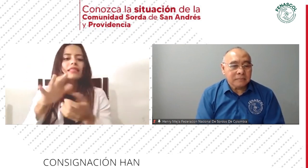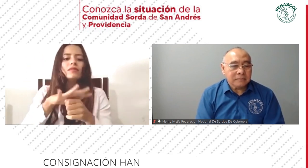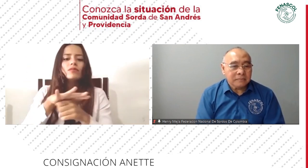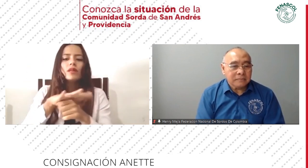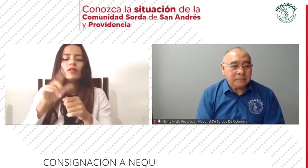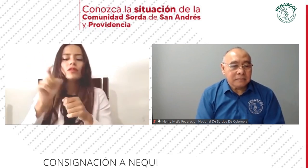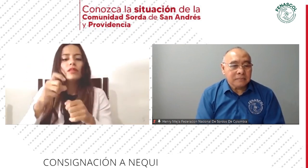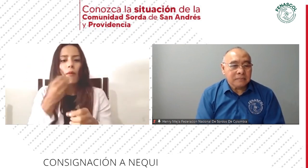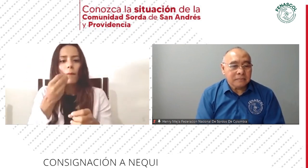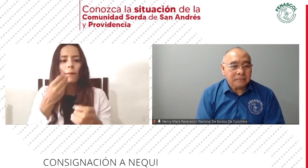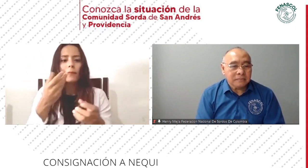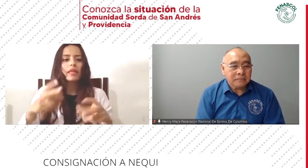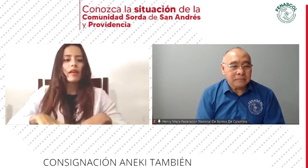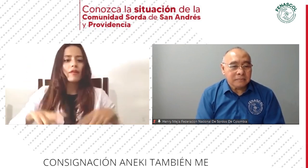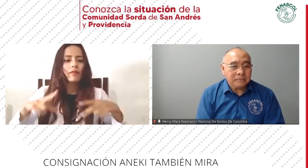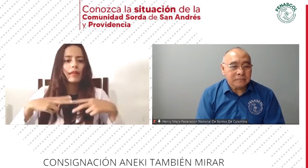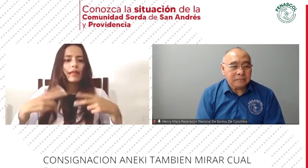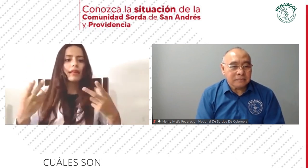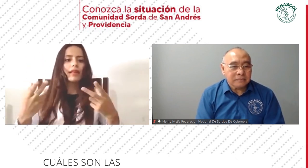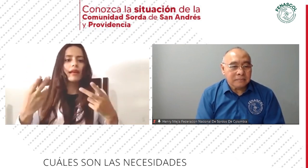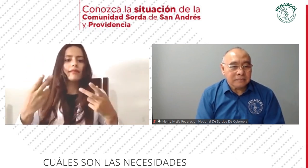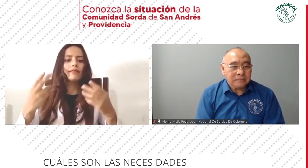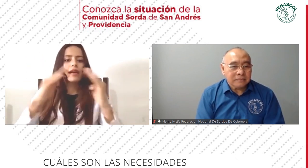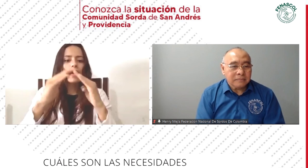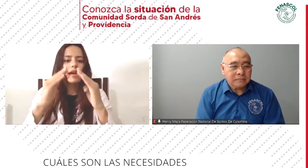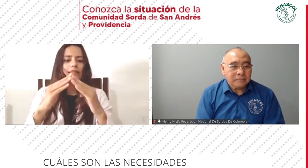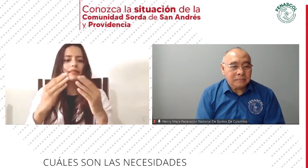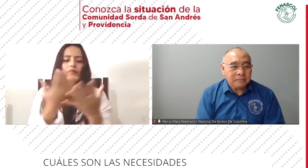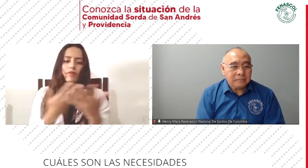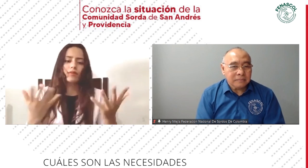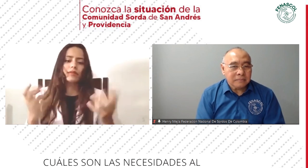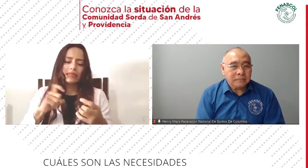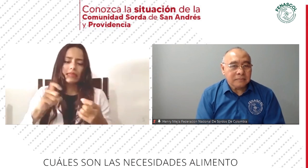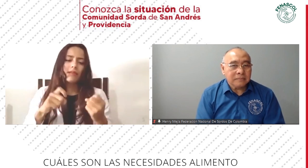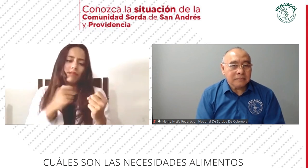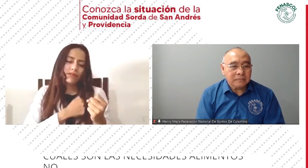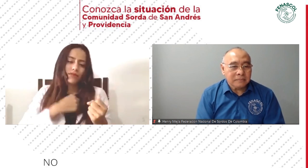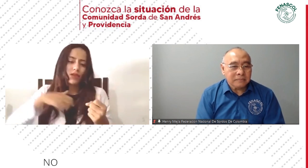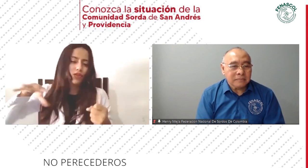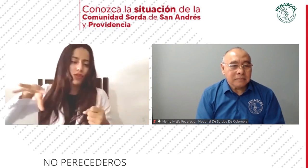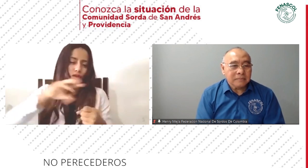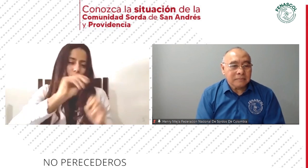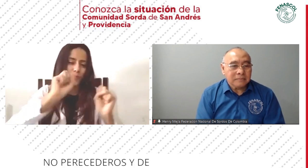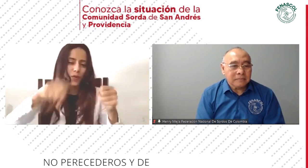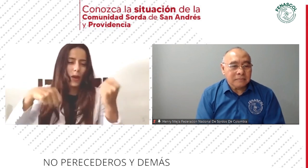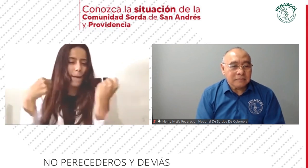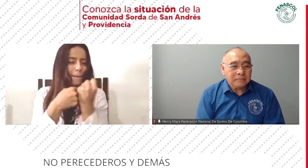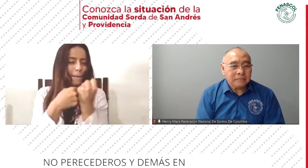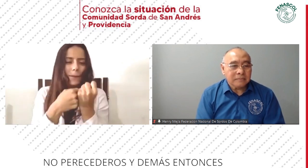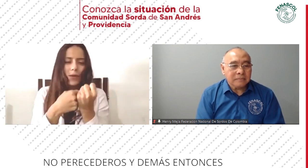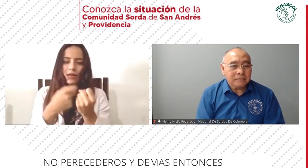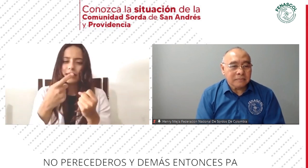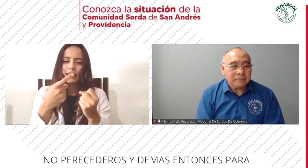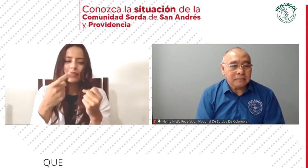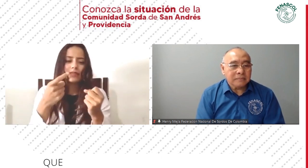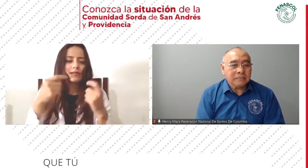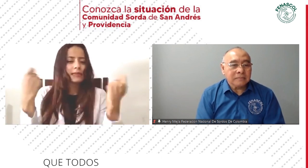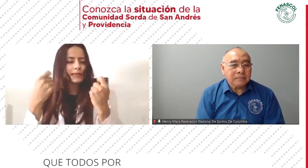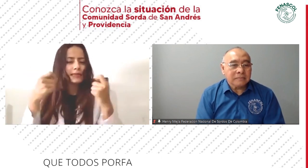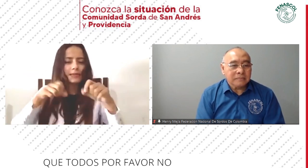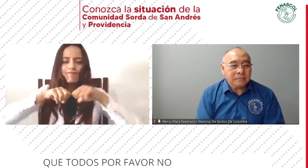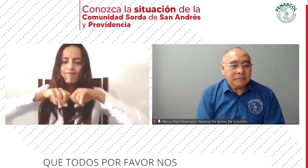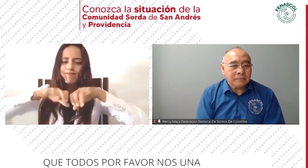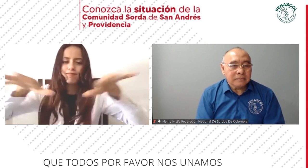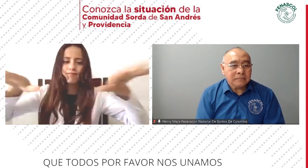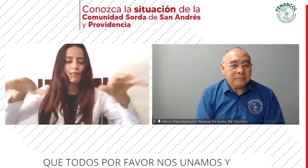and x y también mirar cuáles son las necesidades alimentos no perecederos y demás entonces para que todos por